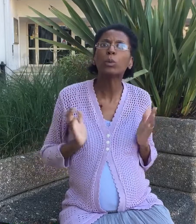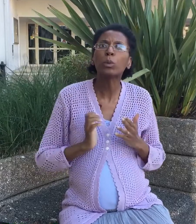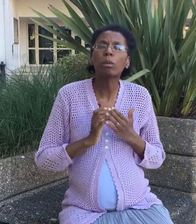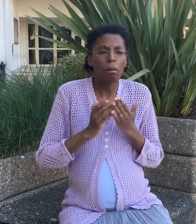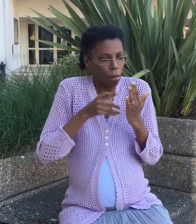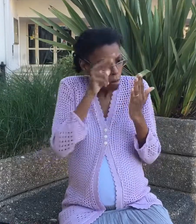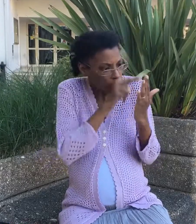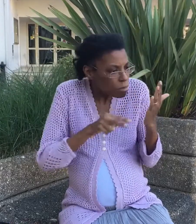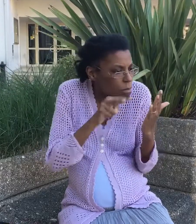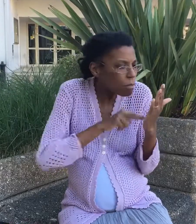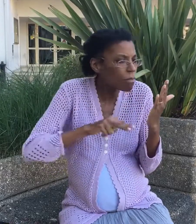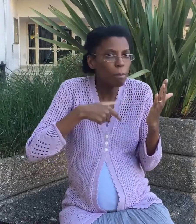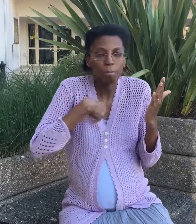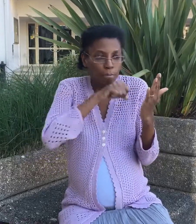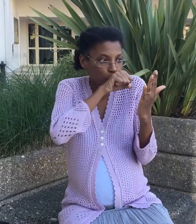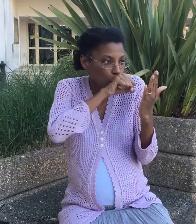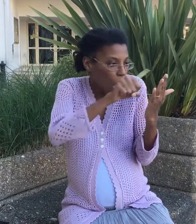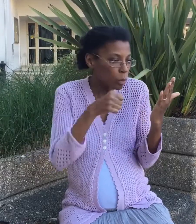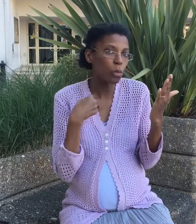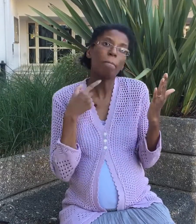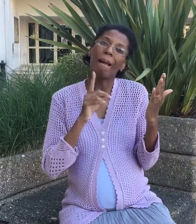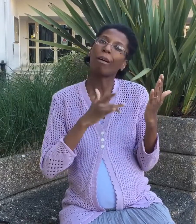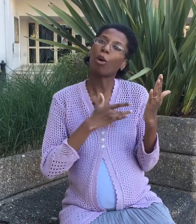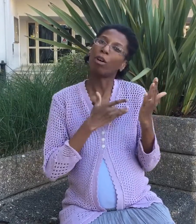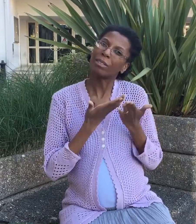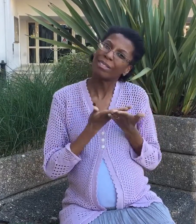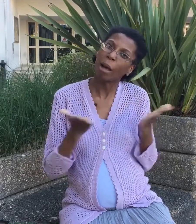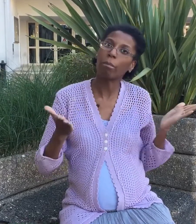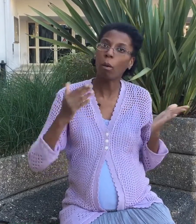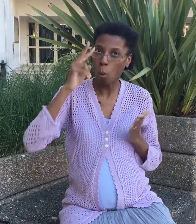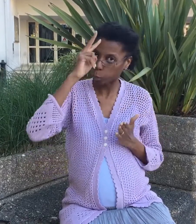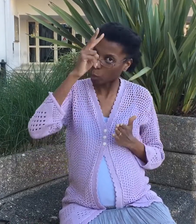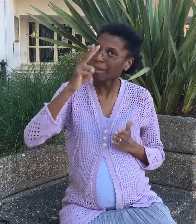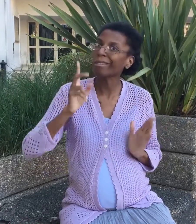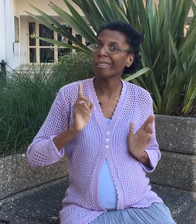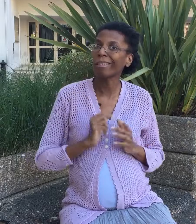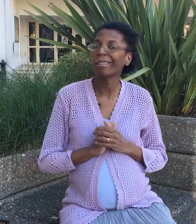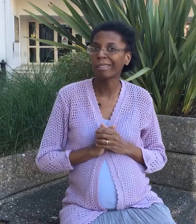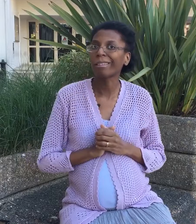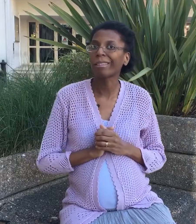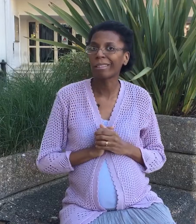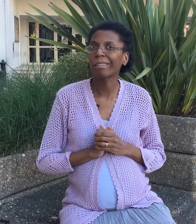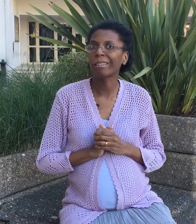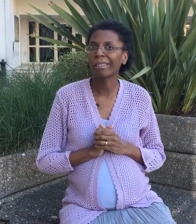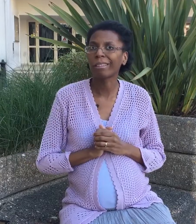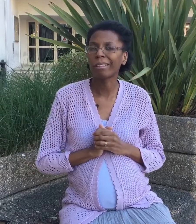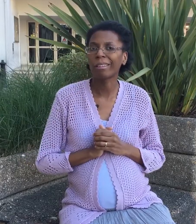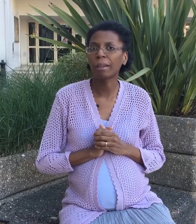avec passion, sincérité et humilité.